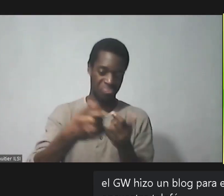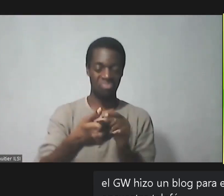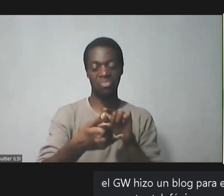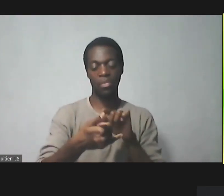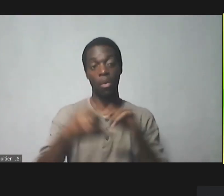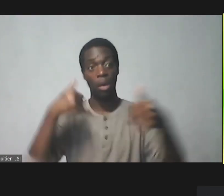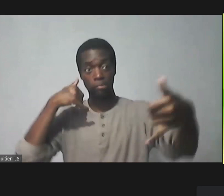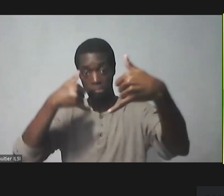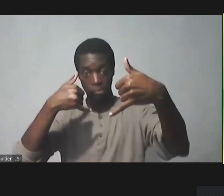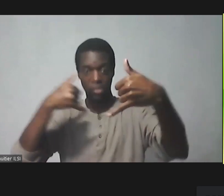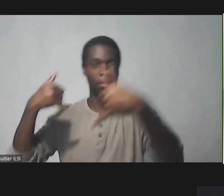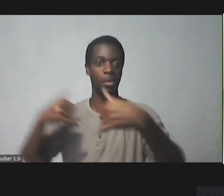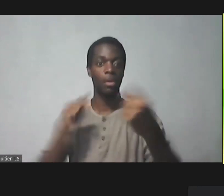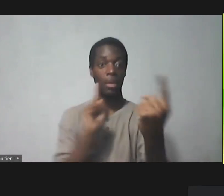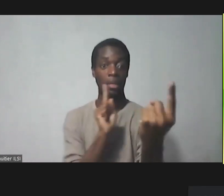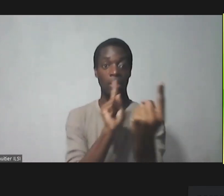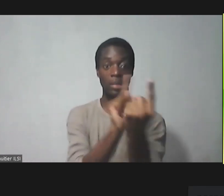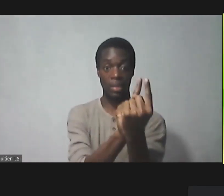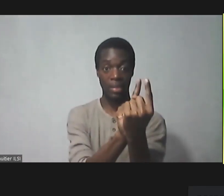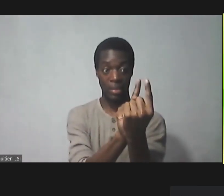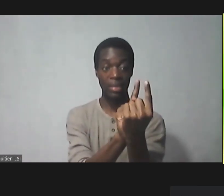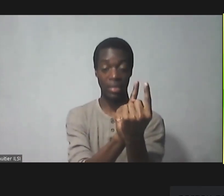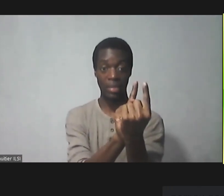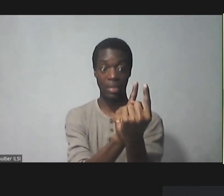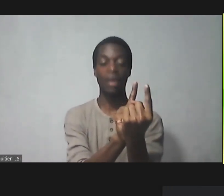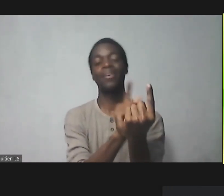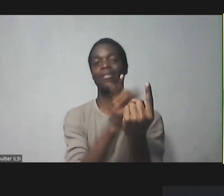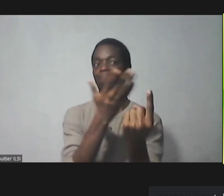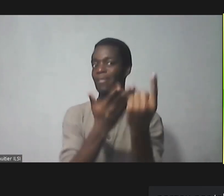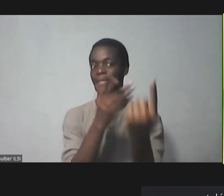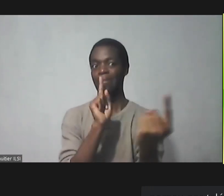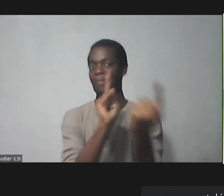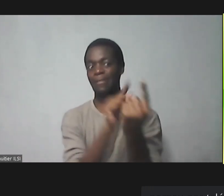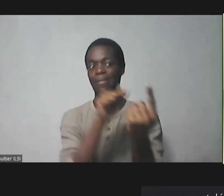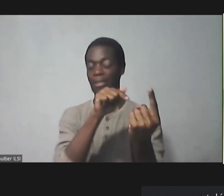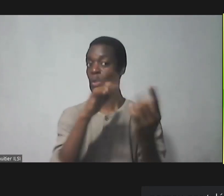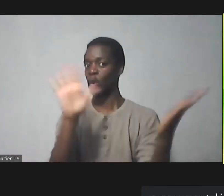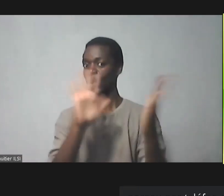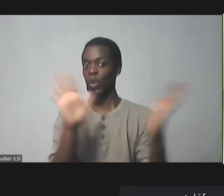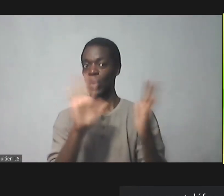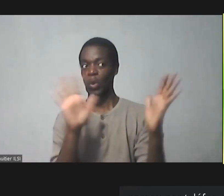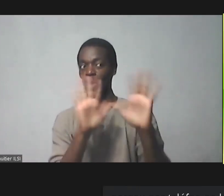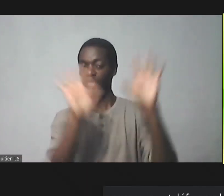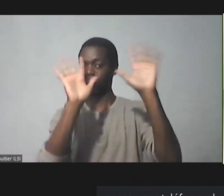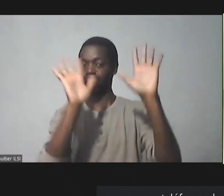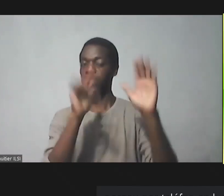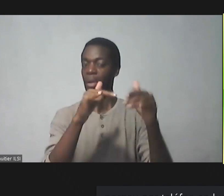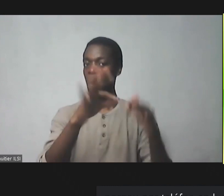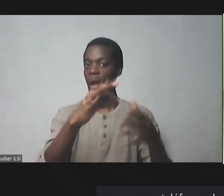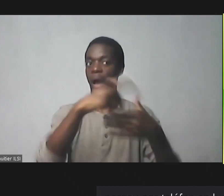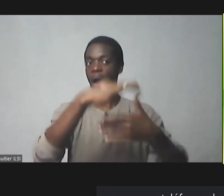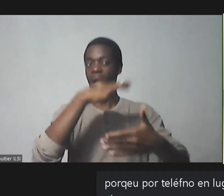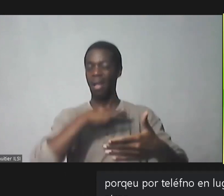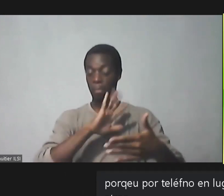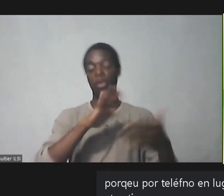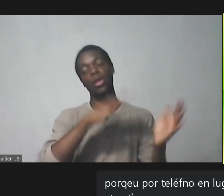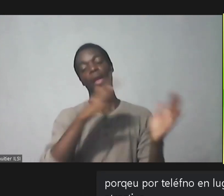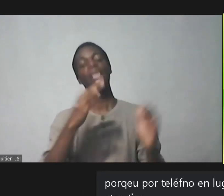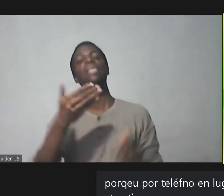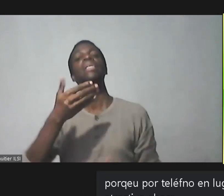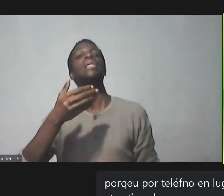es particularmente atractivo ahora en la pandemia. Con respecto a los datos